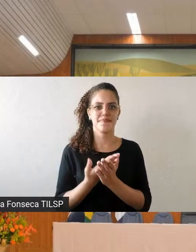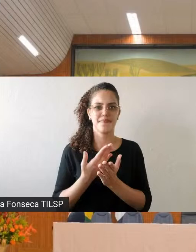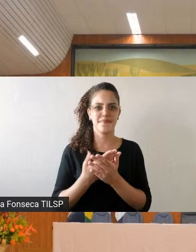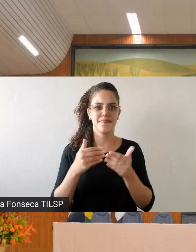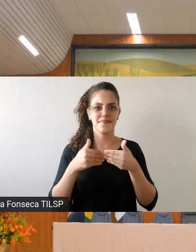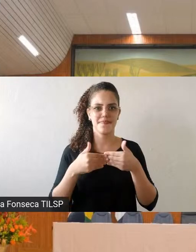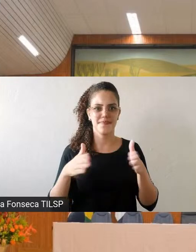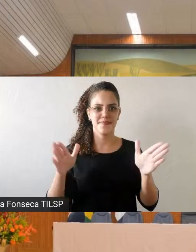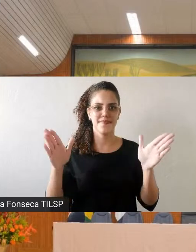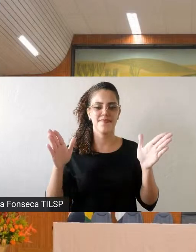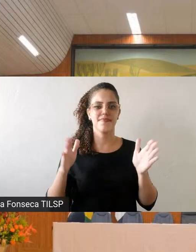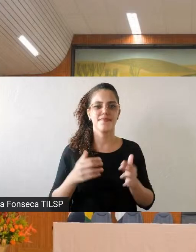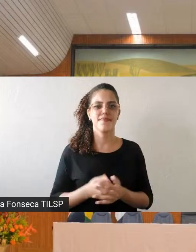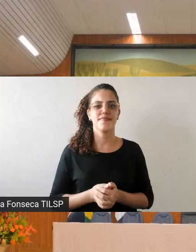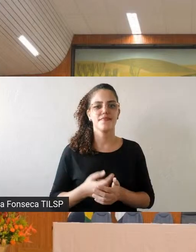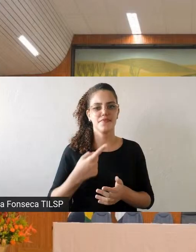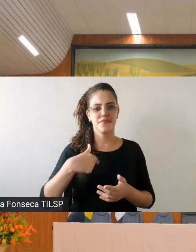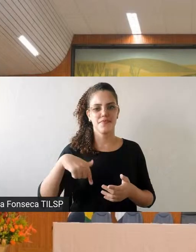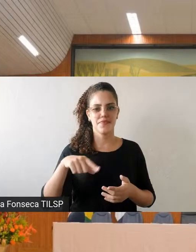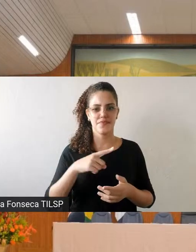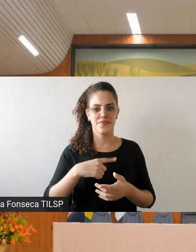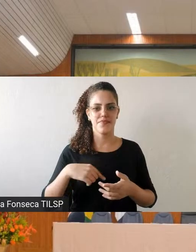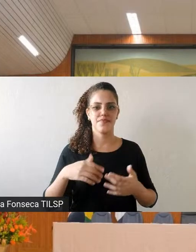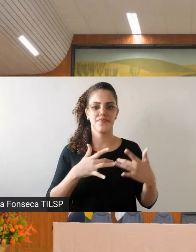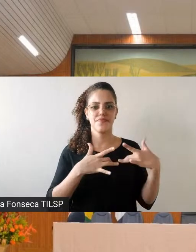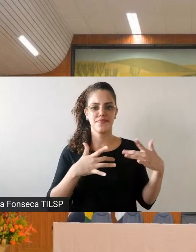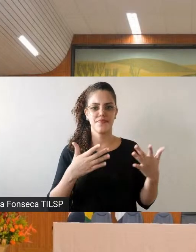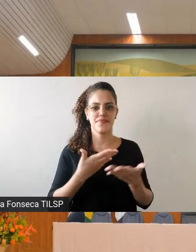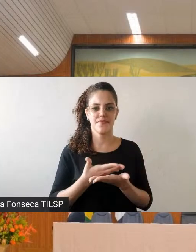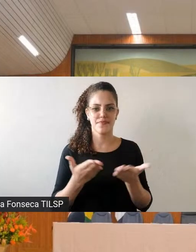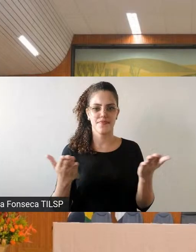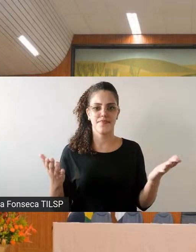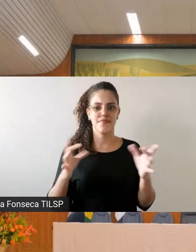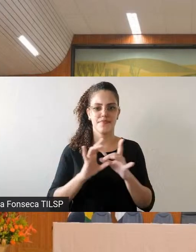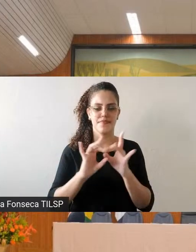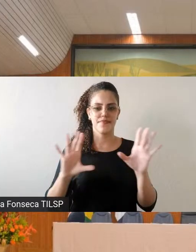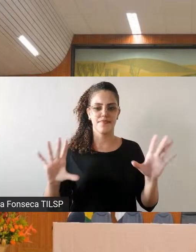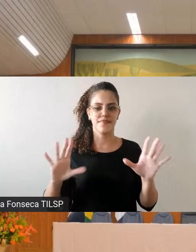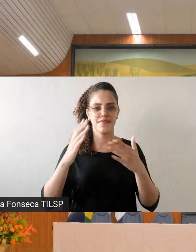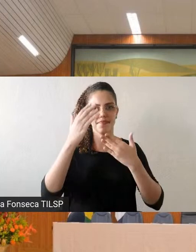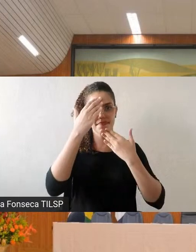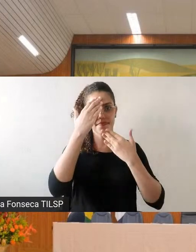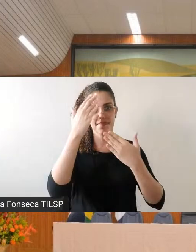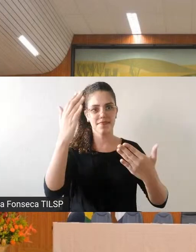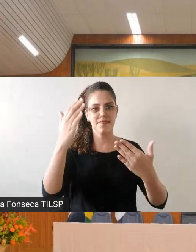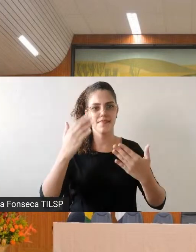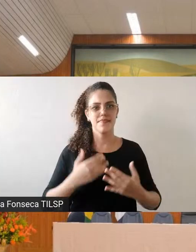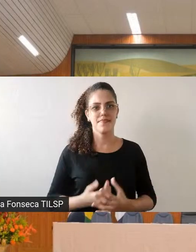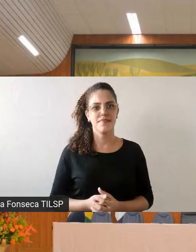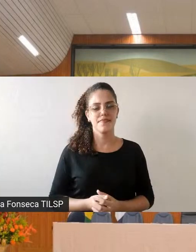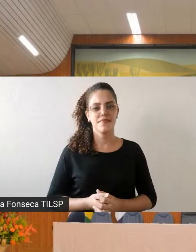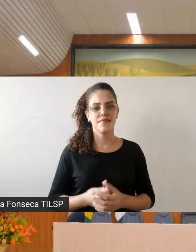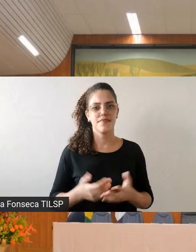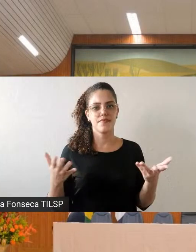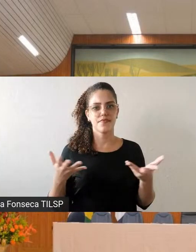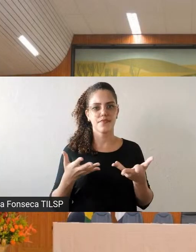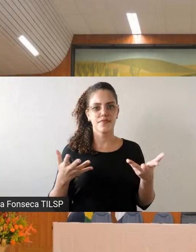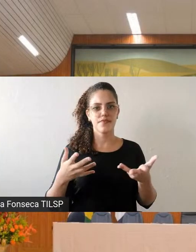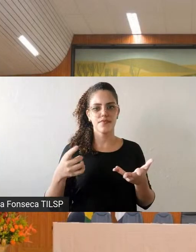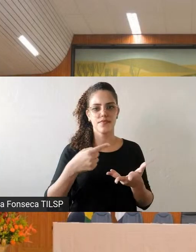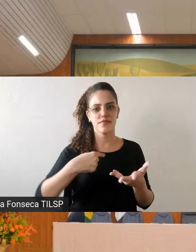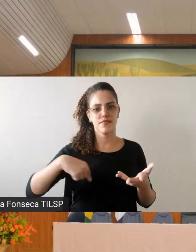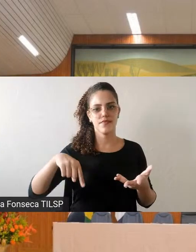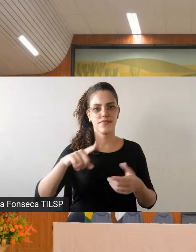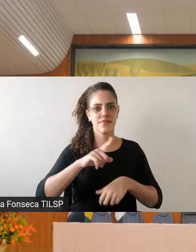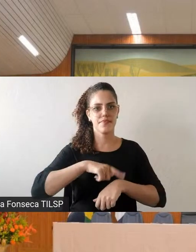de Extensão à disposição. Obrigado, e que tenhamos aí um momento significativo nesse início